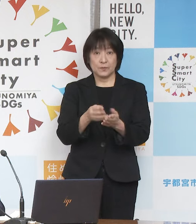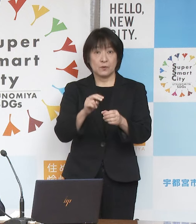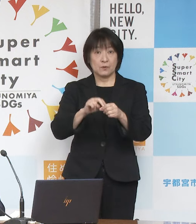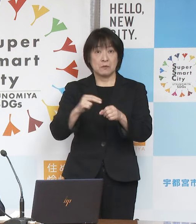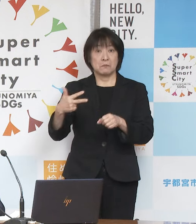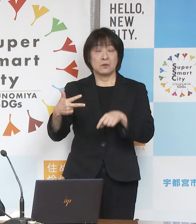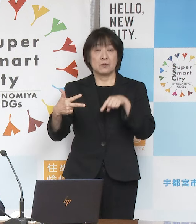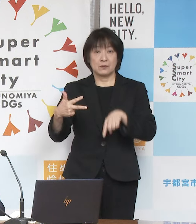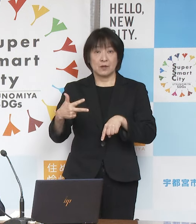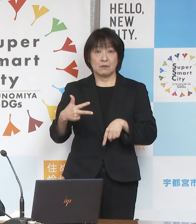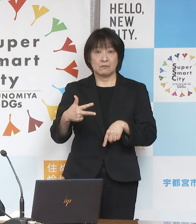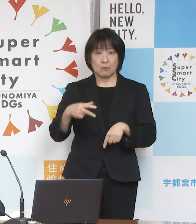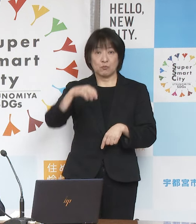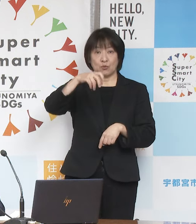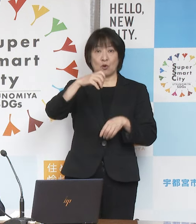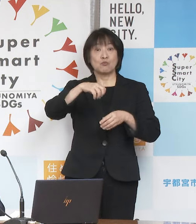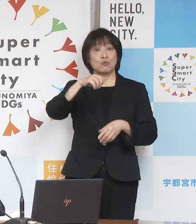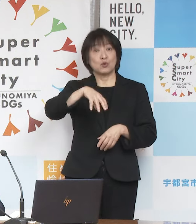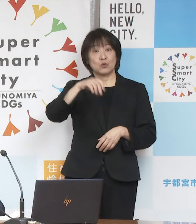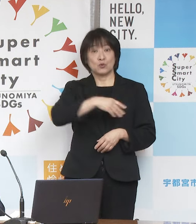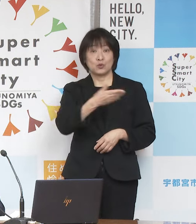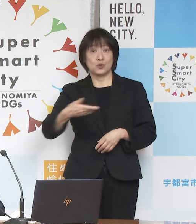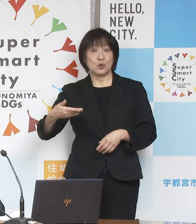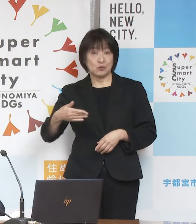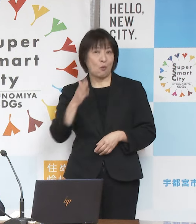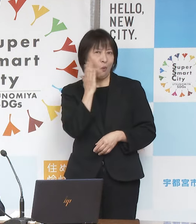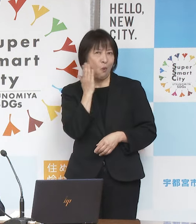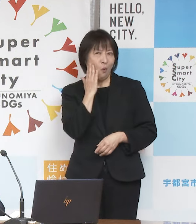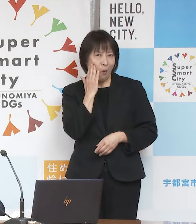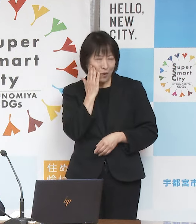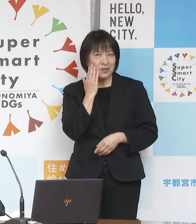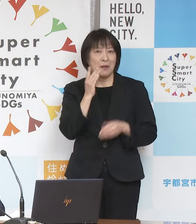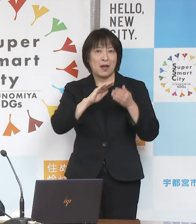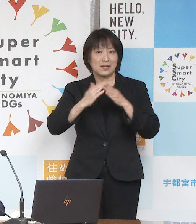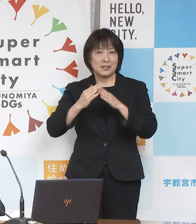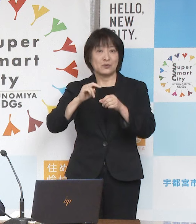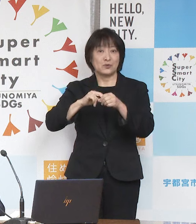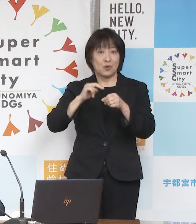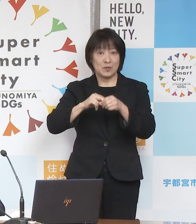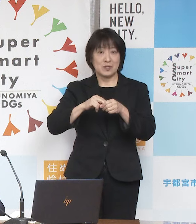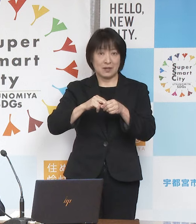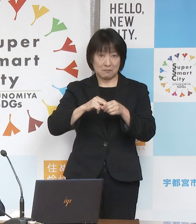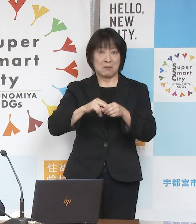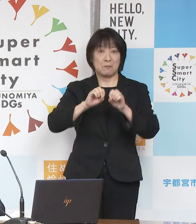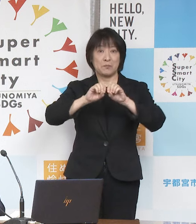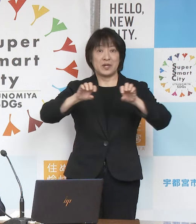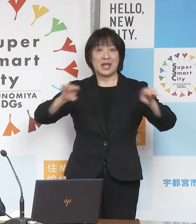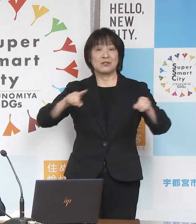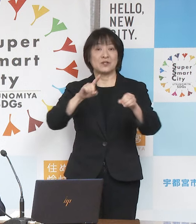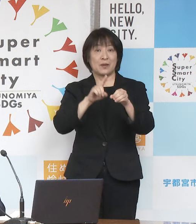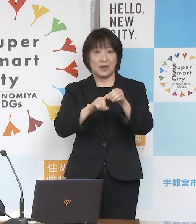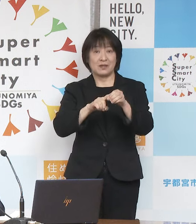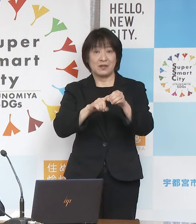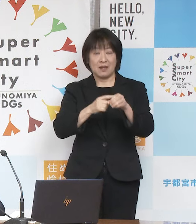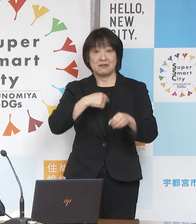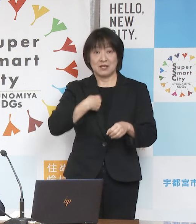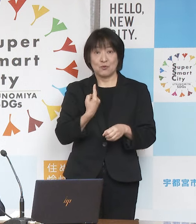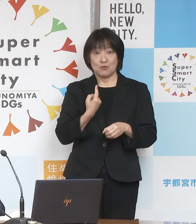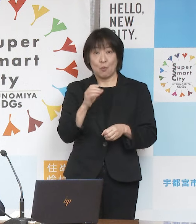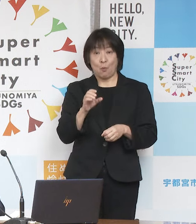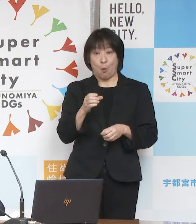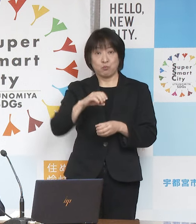は水道水の美味しい町宇都宮をPRPRするたたべためこの度えマボトルへ